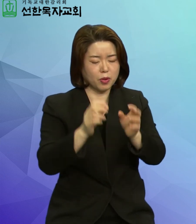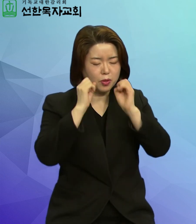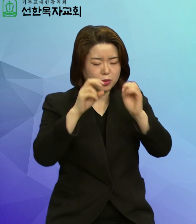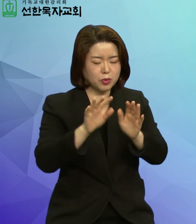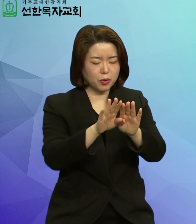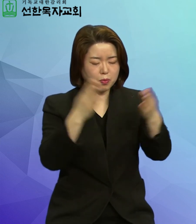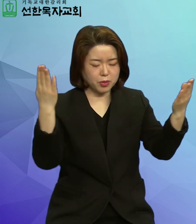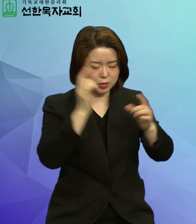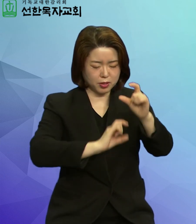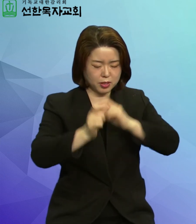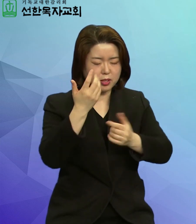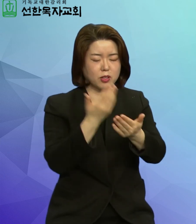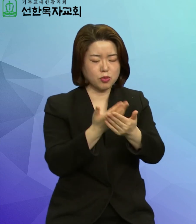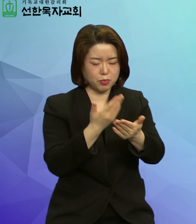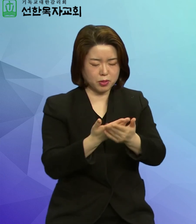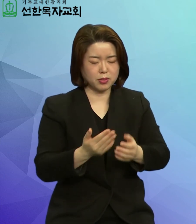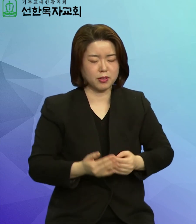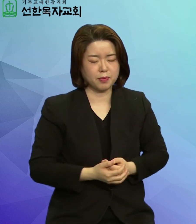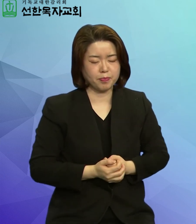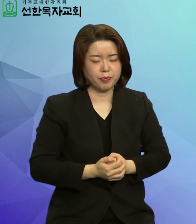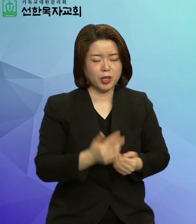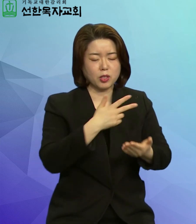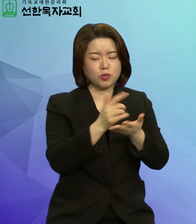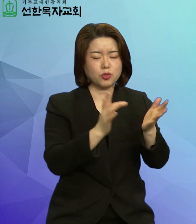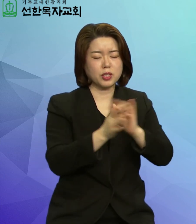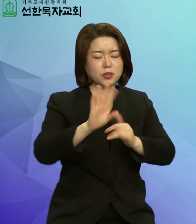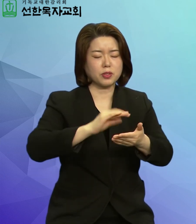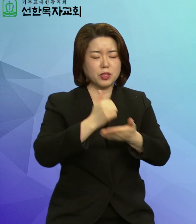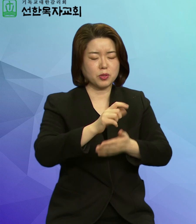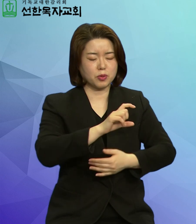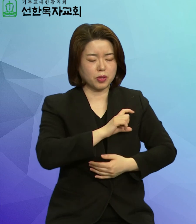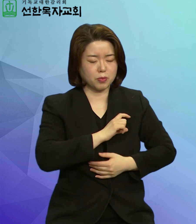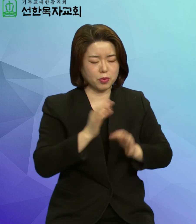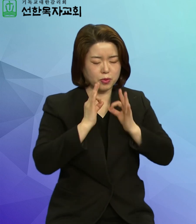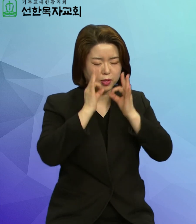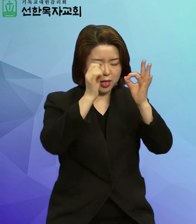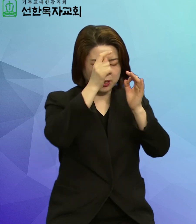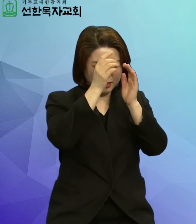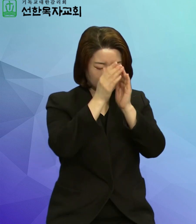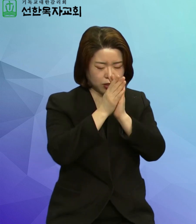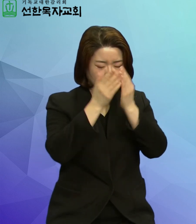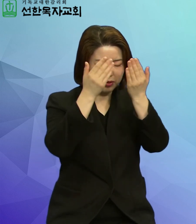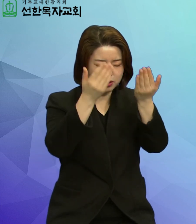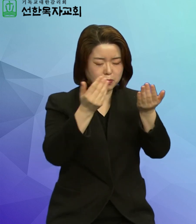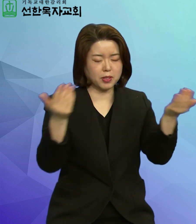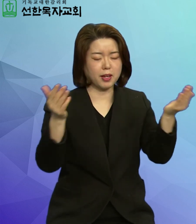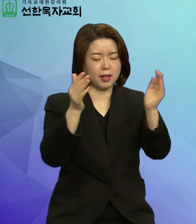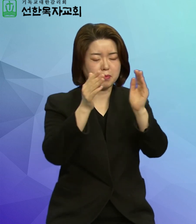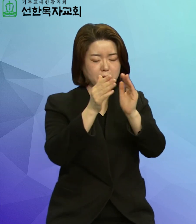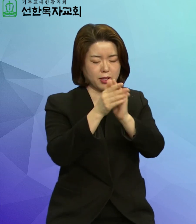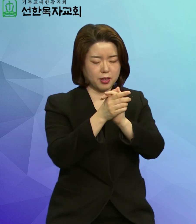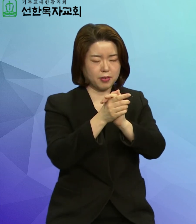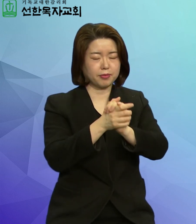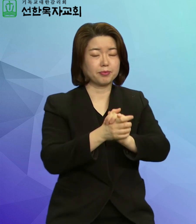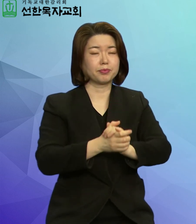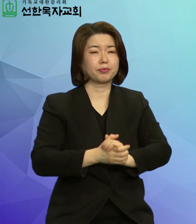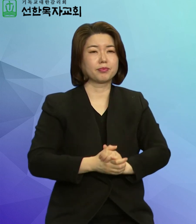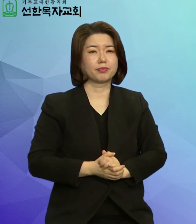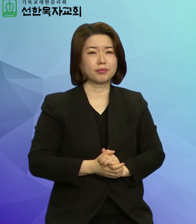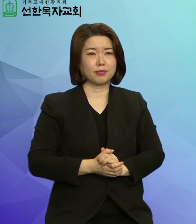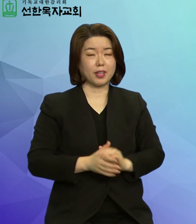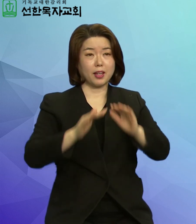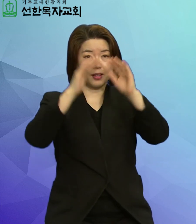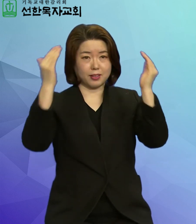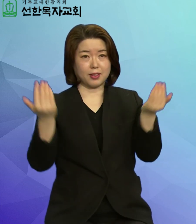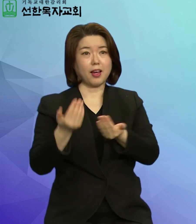문들이 더욱 활짝 열려지게 해 주옵소서. 주 예수 그리스도 이름으로 간절히 기도합나이다.